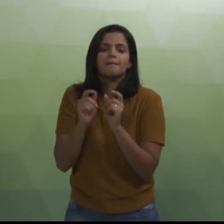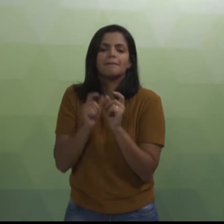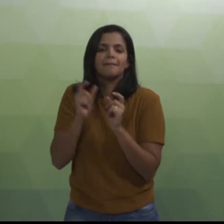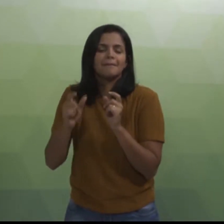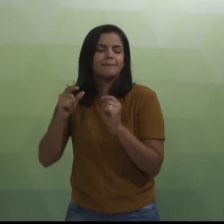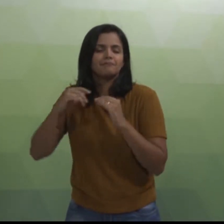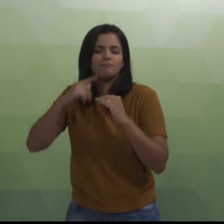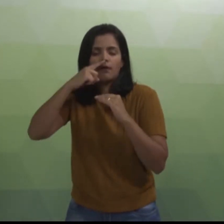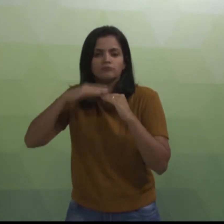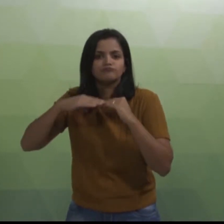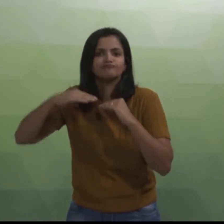uma segue a outra,